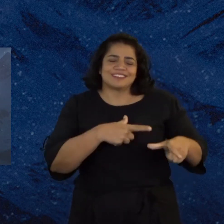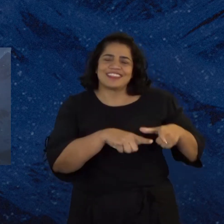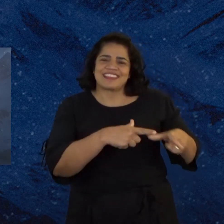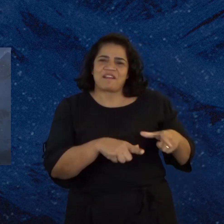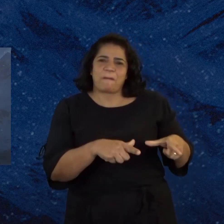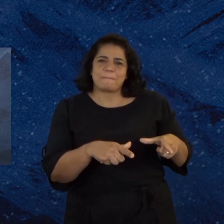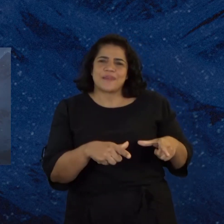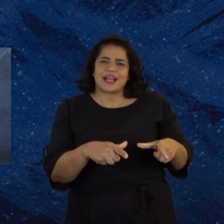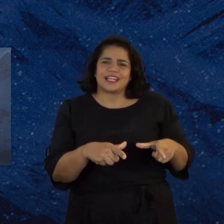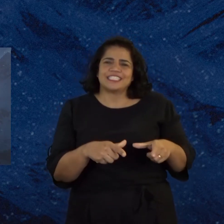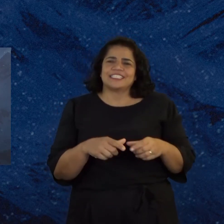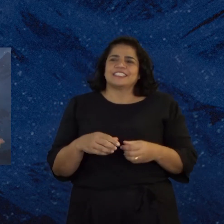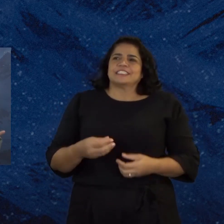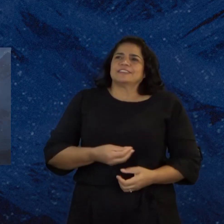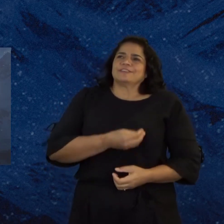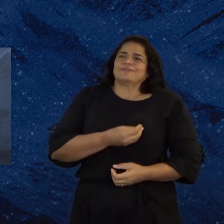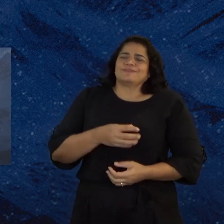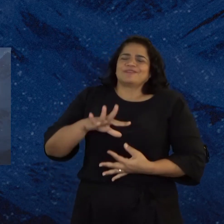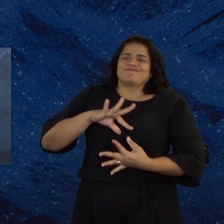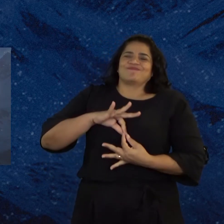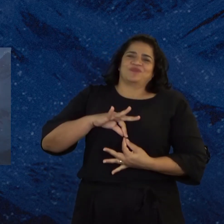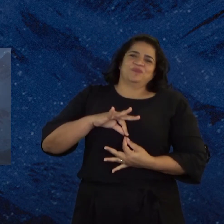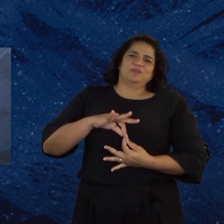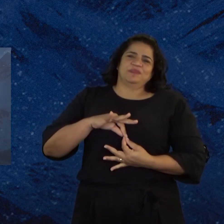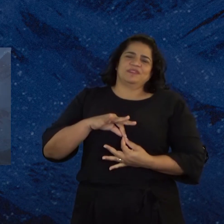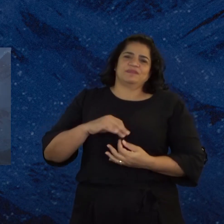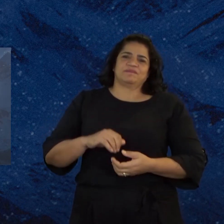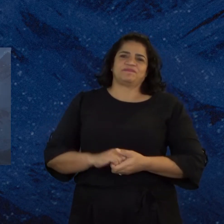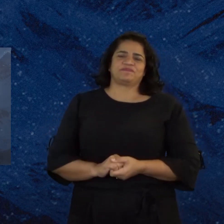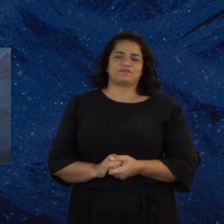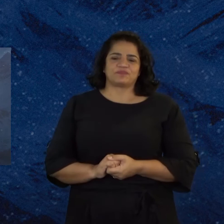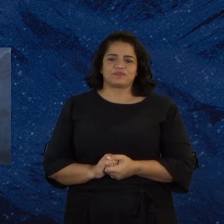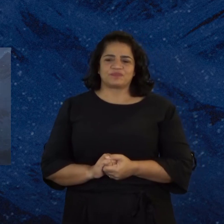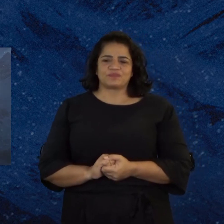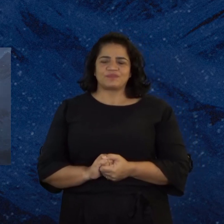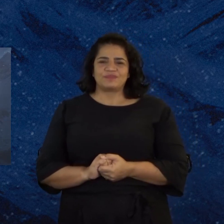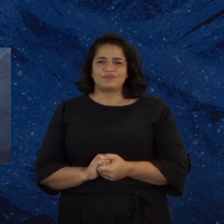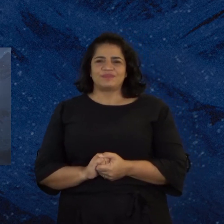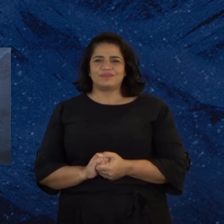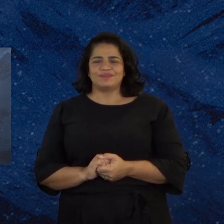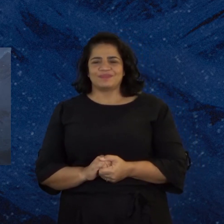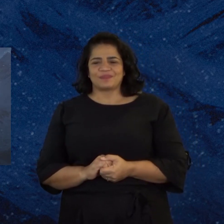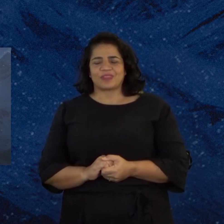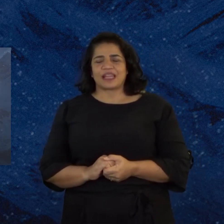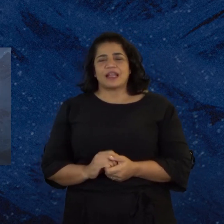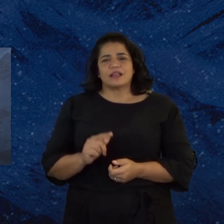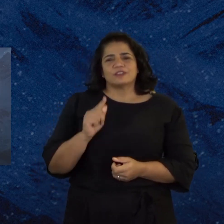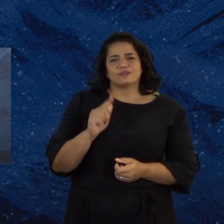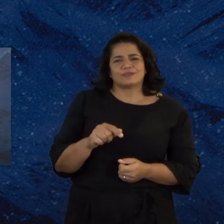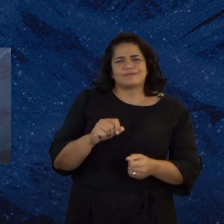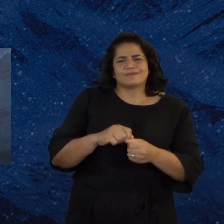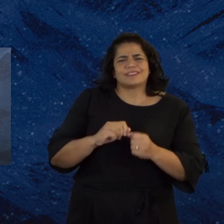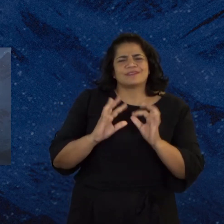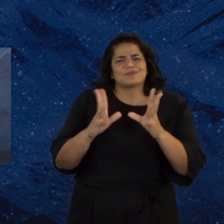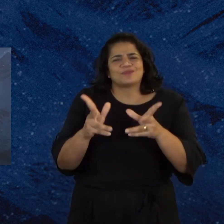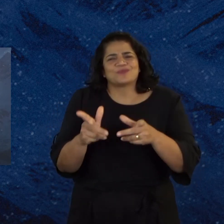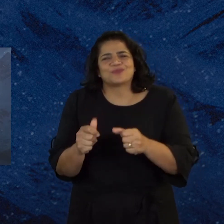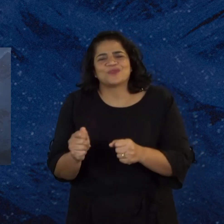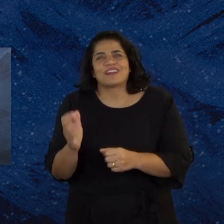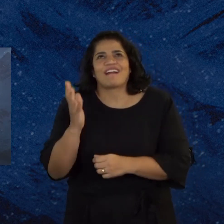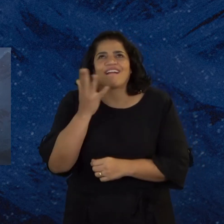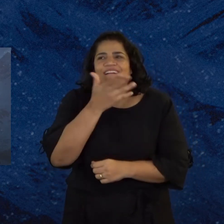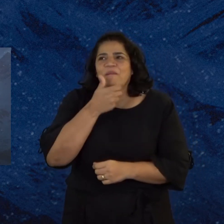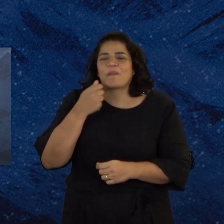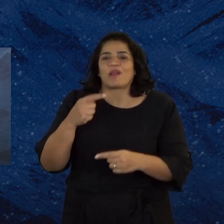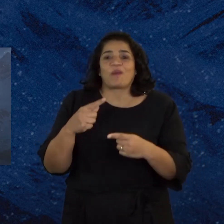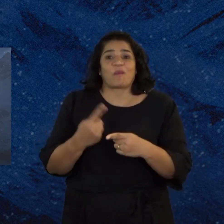dimensão de Deus? Pode, melhor ainda. Você vai fazer tudo melhor, porque você vai ter realidade em tudo